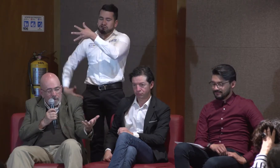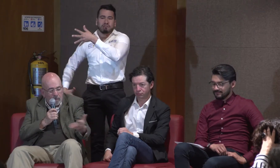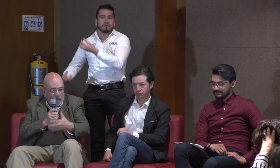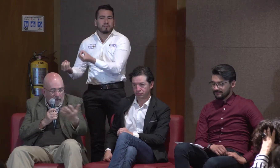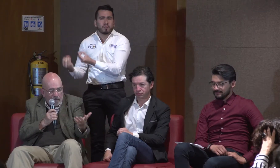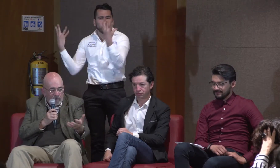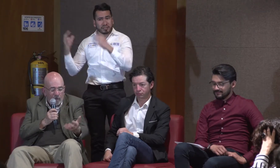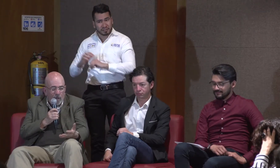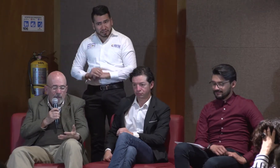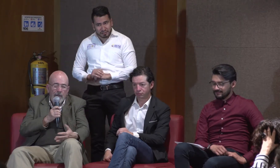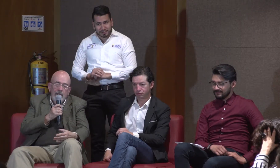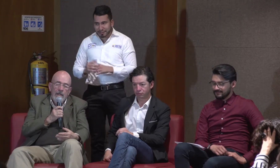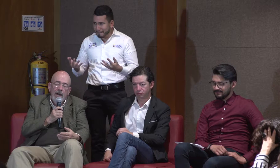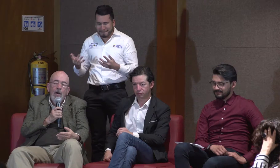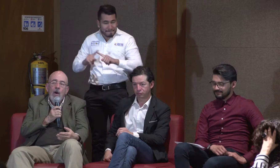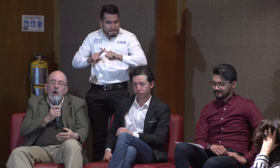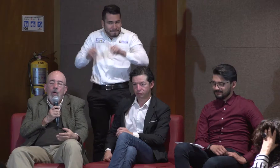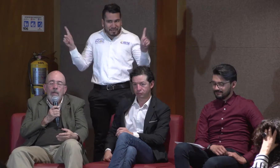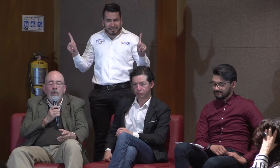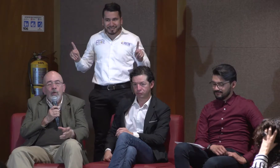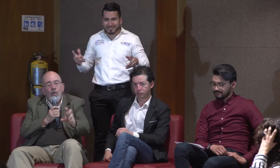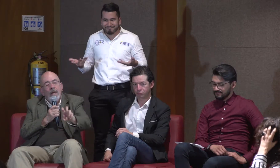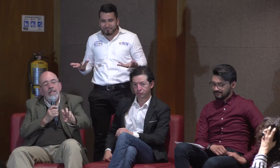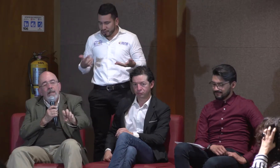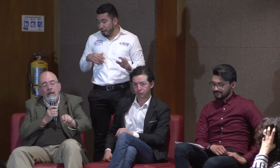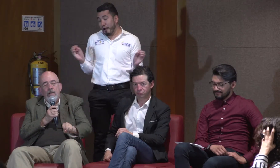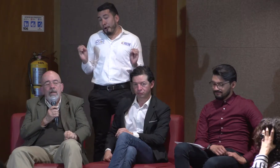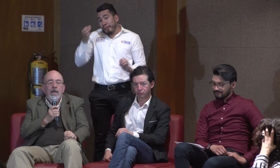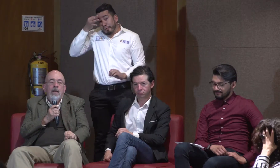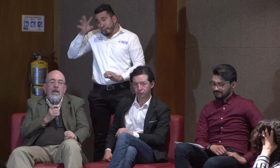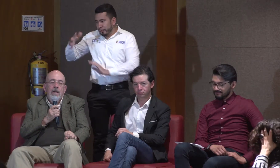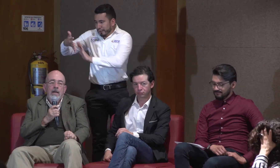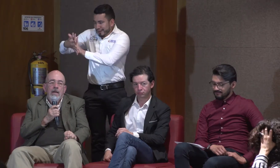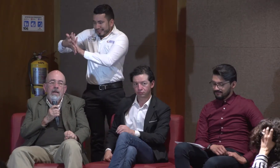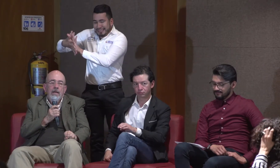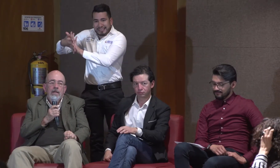qué, porque es una cosa completamente distinta, o de pronto una seña